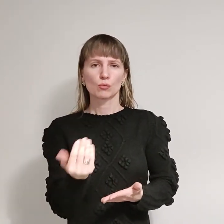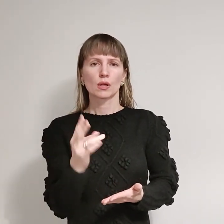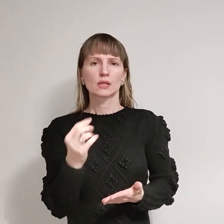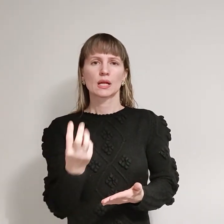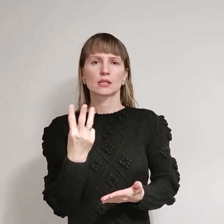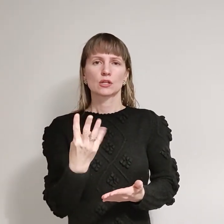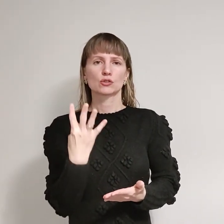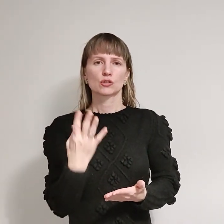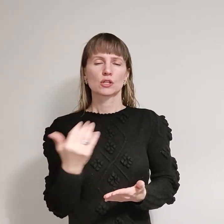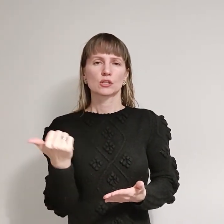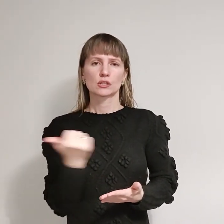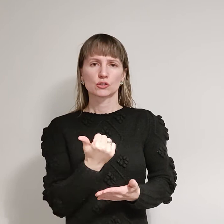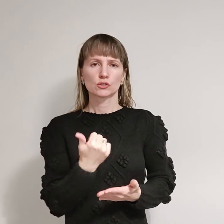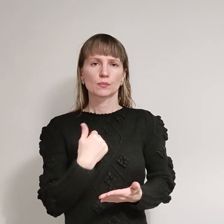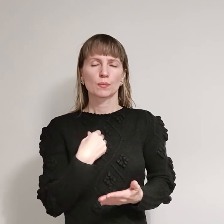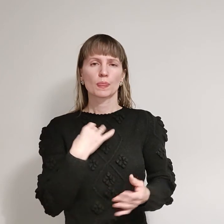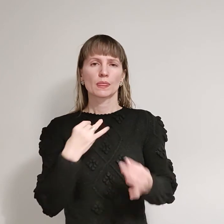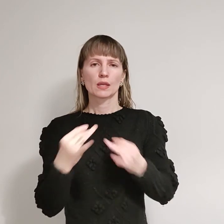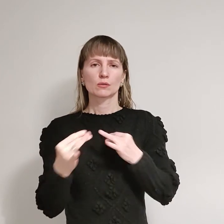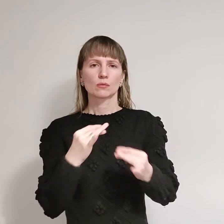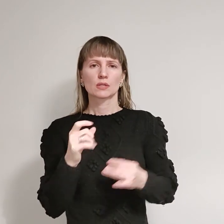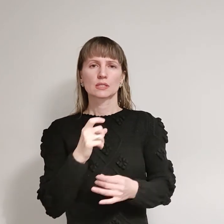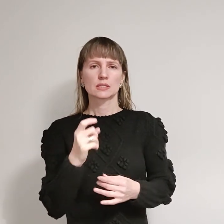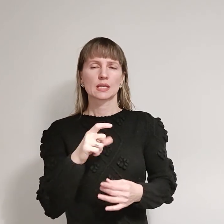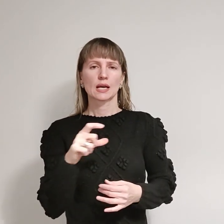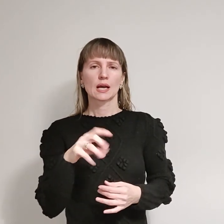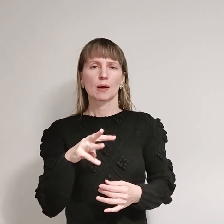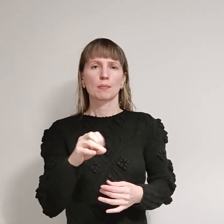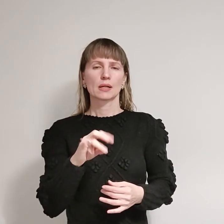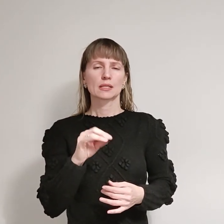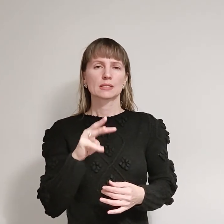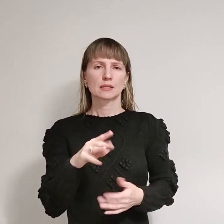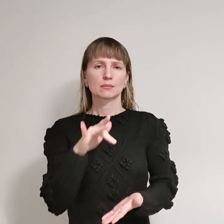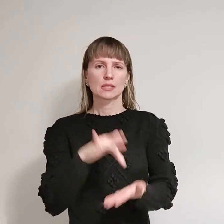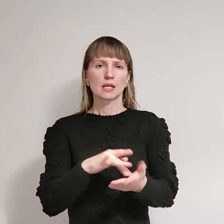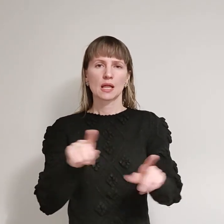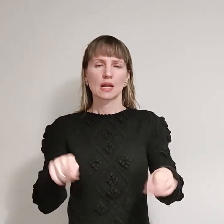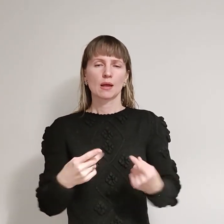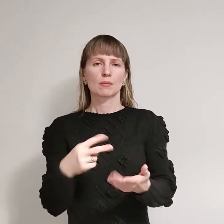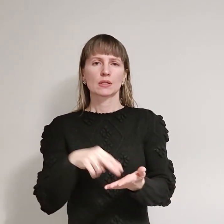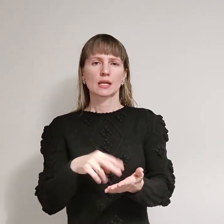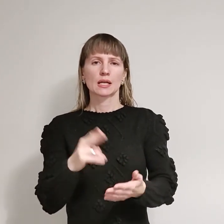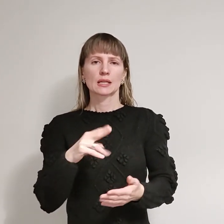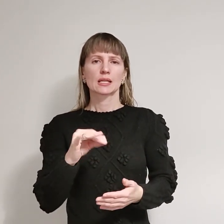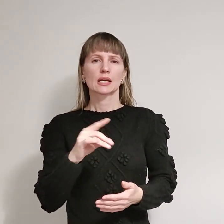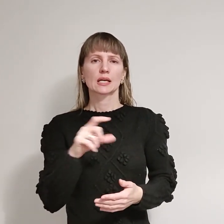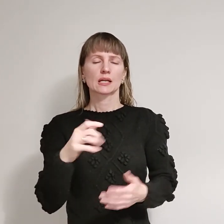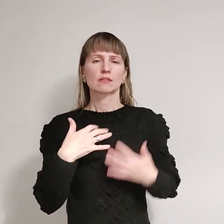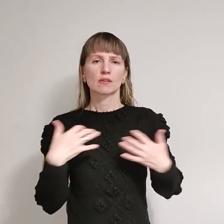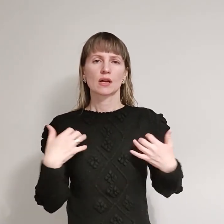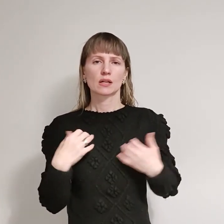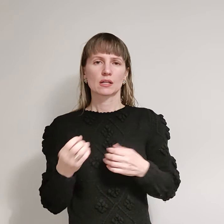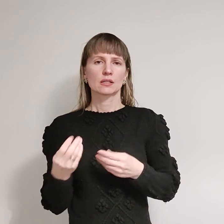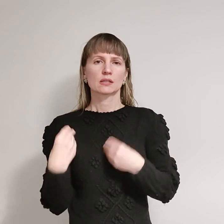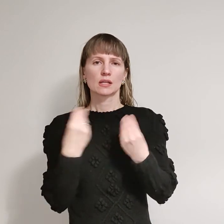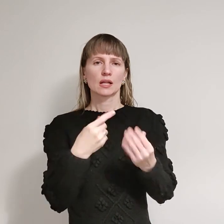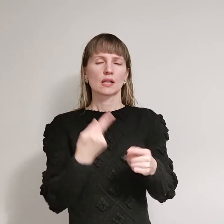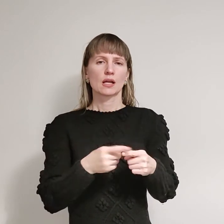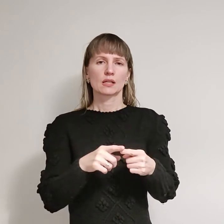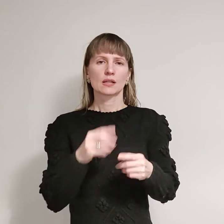3-4 тижні я розмовляла з Хмельницьким центром реабілітації диких тварин, скинула їм це відео тварин,